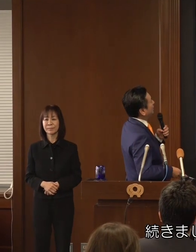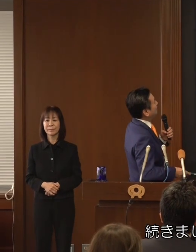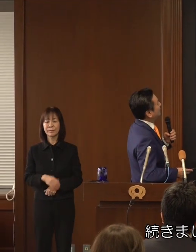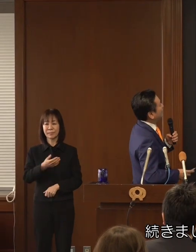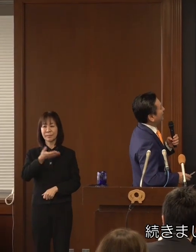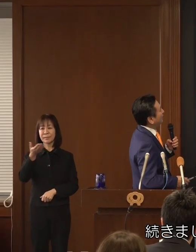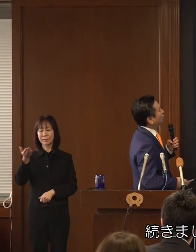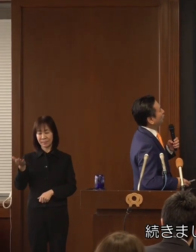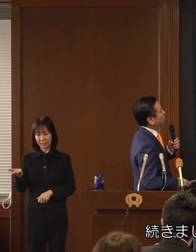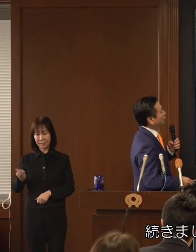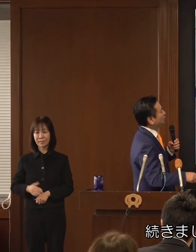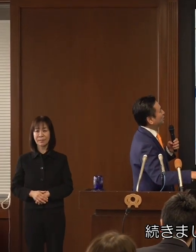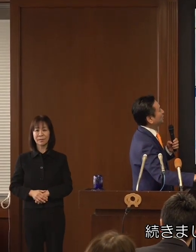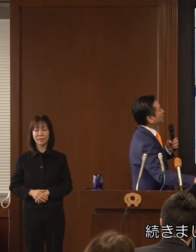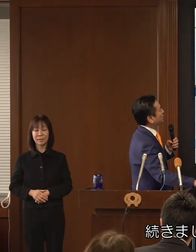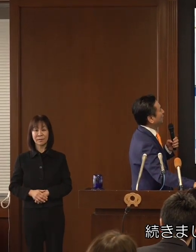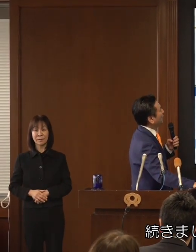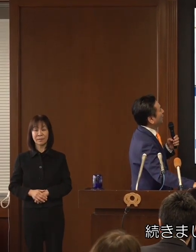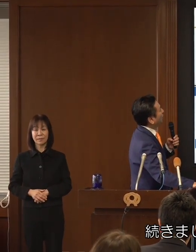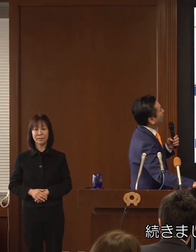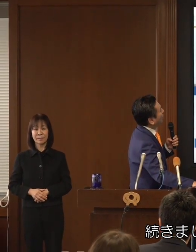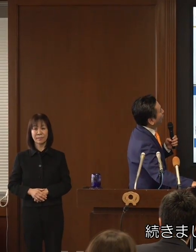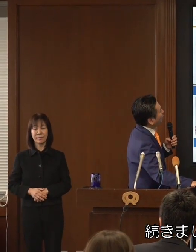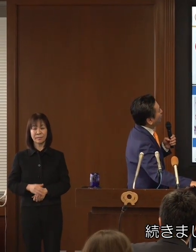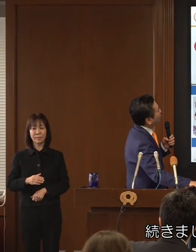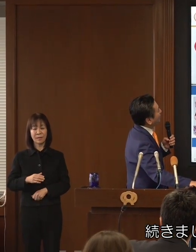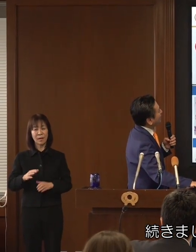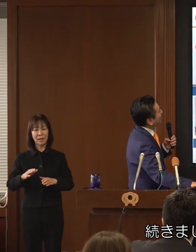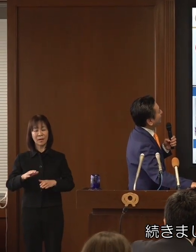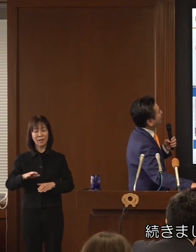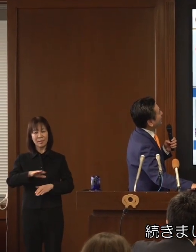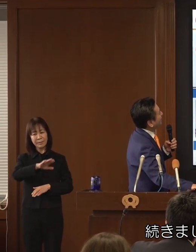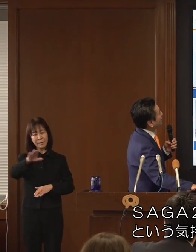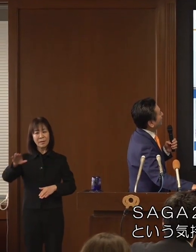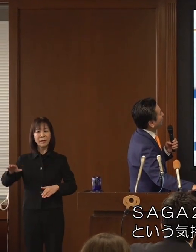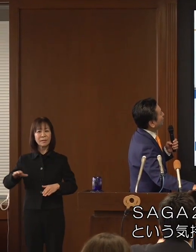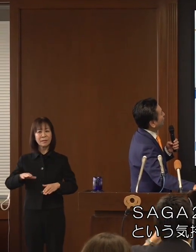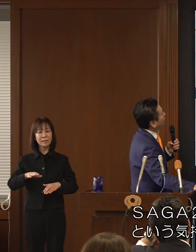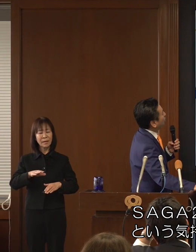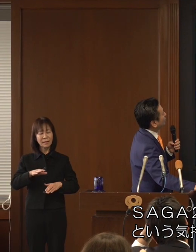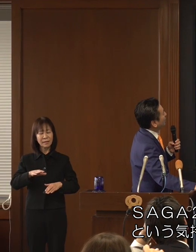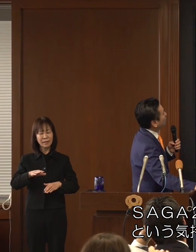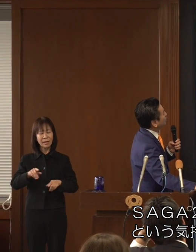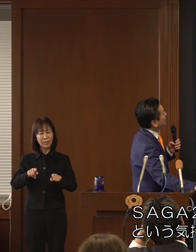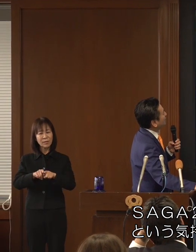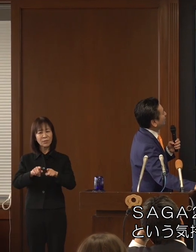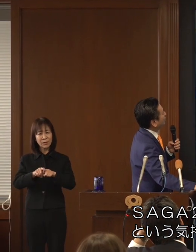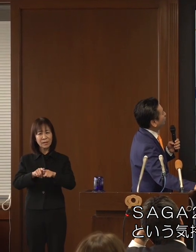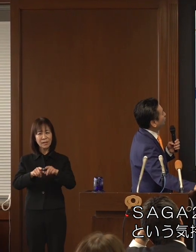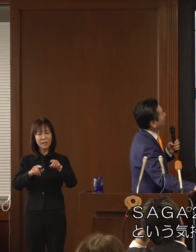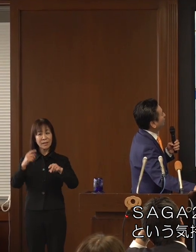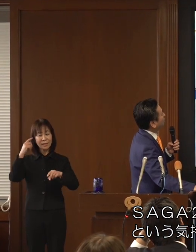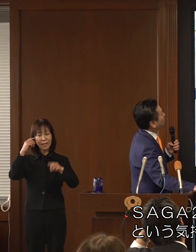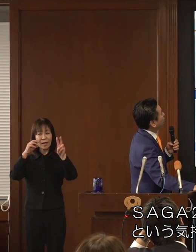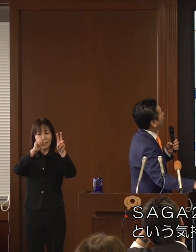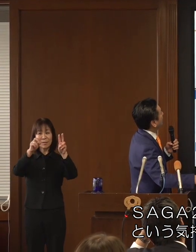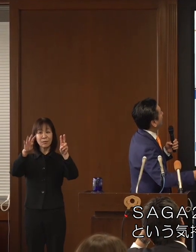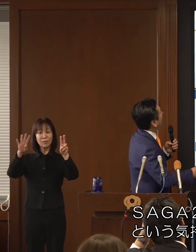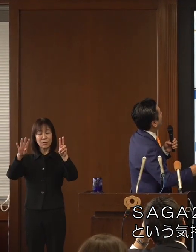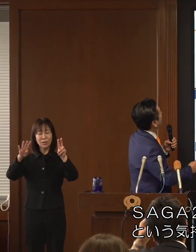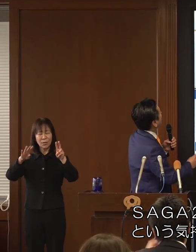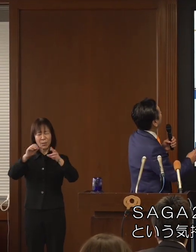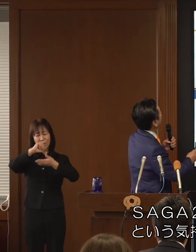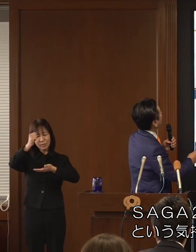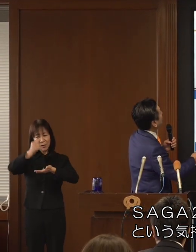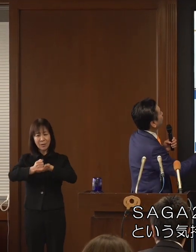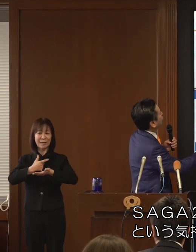はい。続きましてという、多くの皆さん方で佐賀2024を成功させたいという気持ちを込め